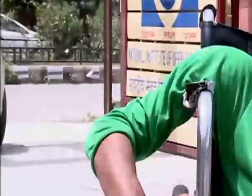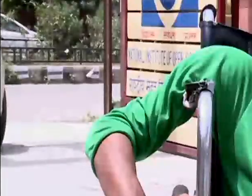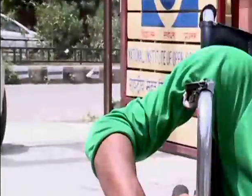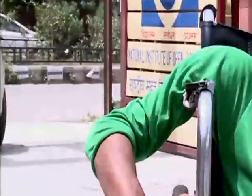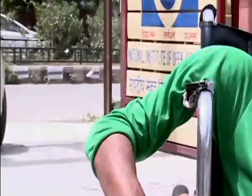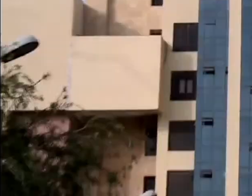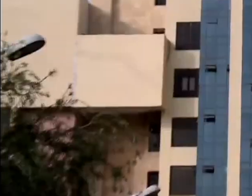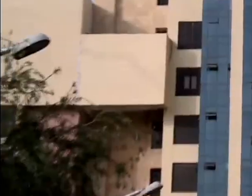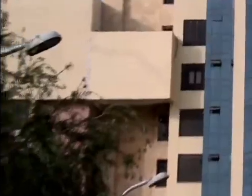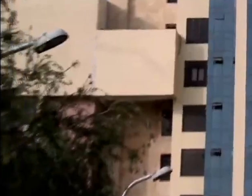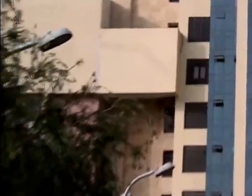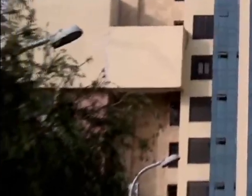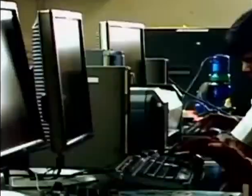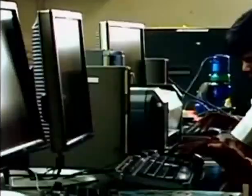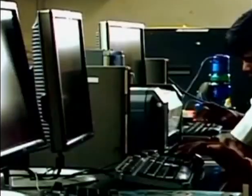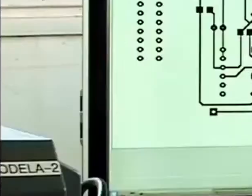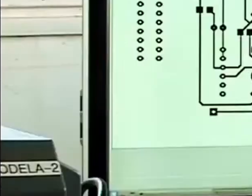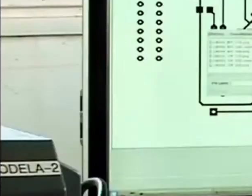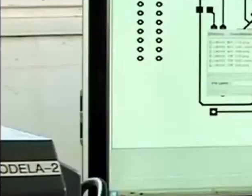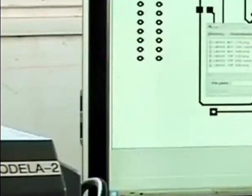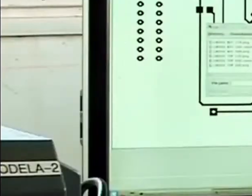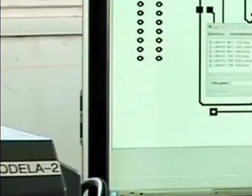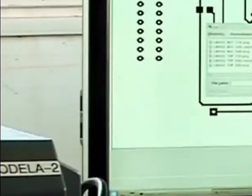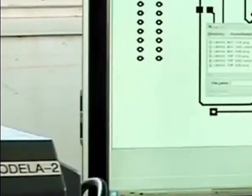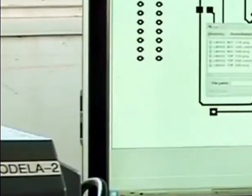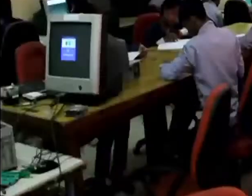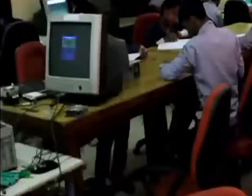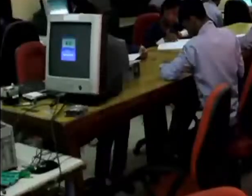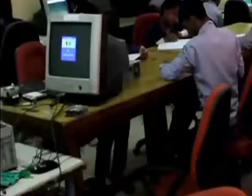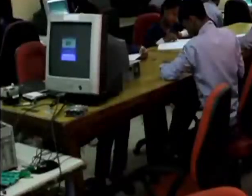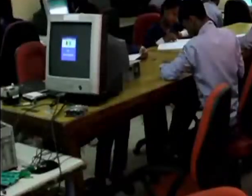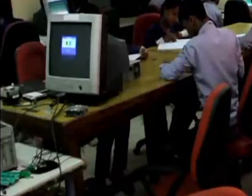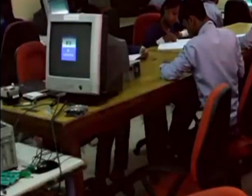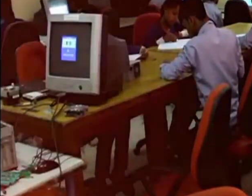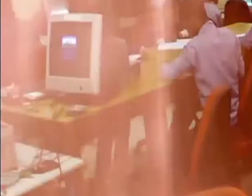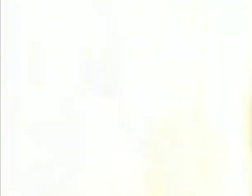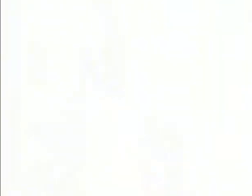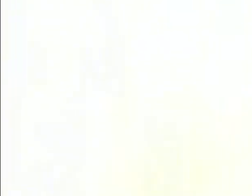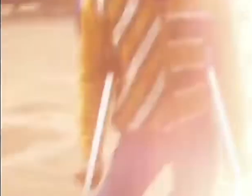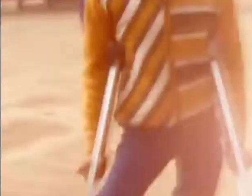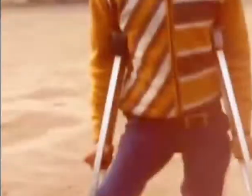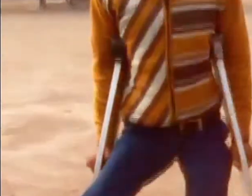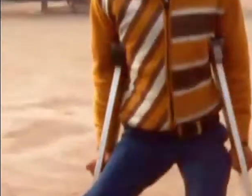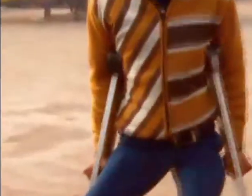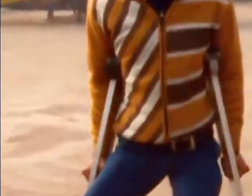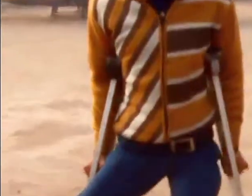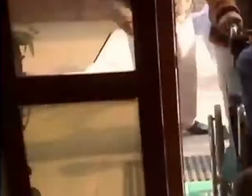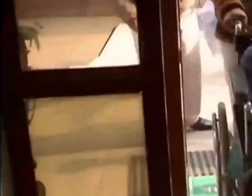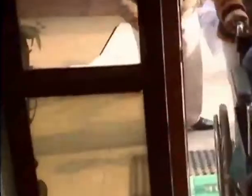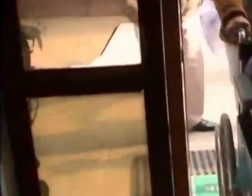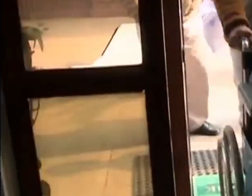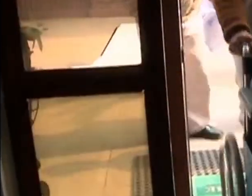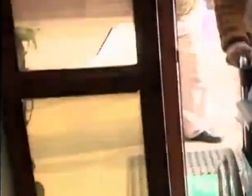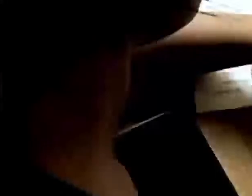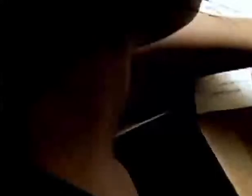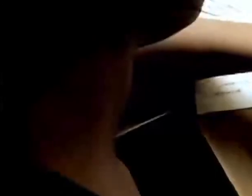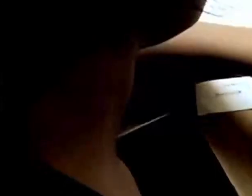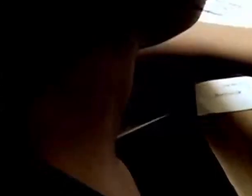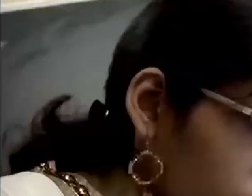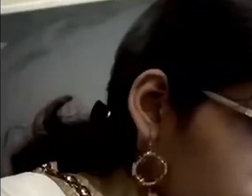हम अपना दीपक स्वयं बने, हम अपना रास्ता